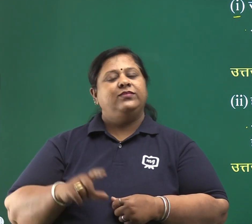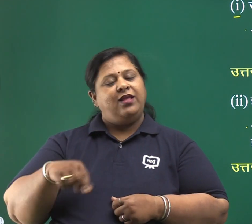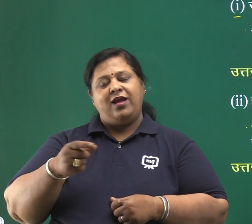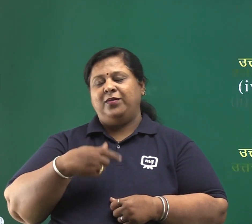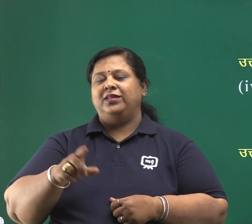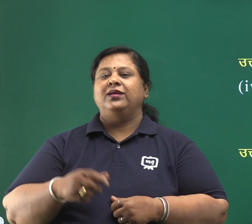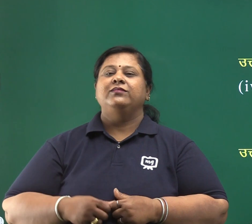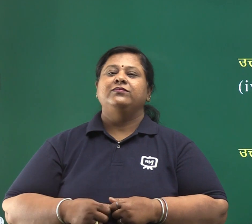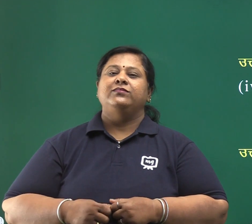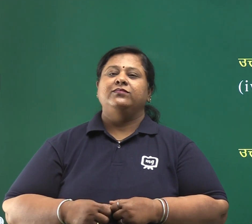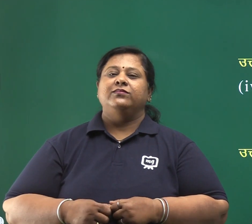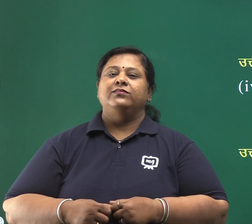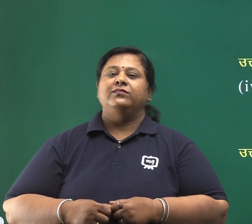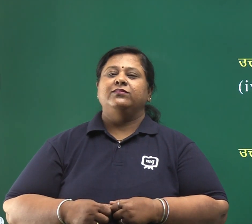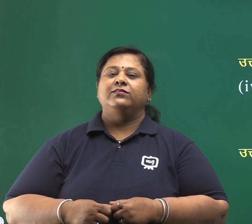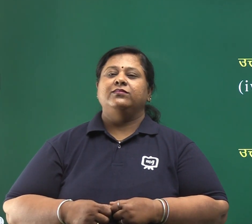आगे बढ़ते हैं।